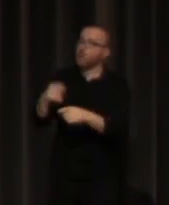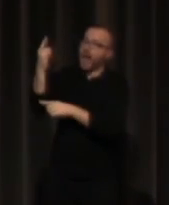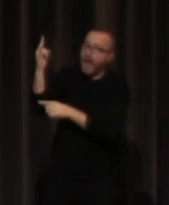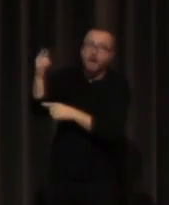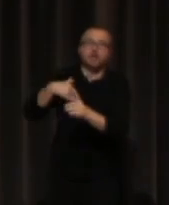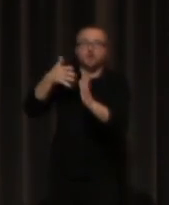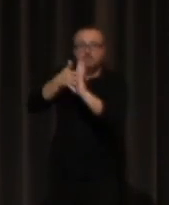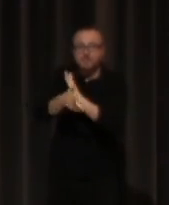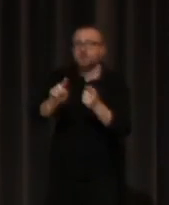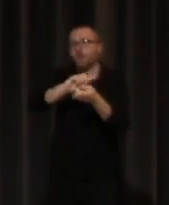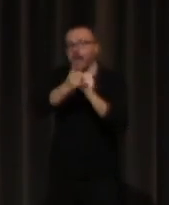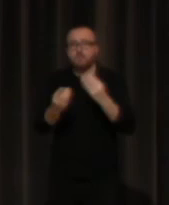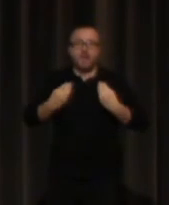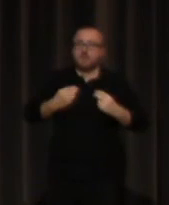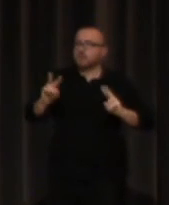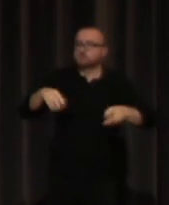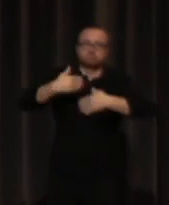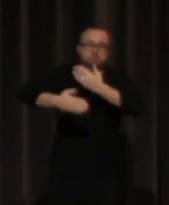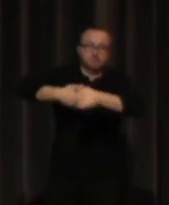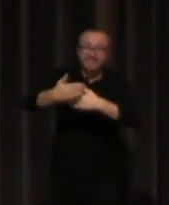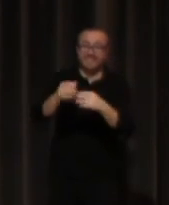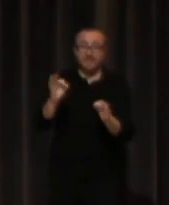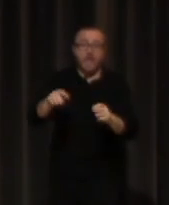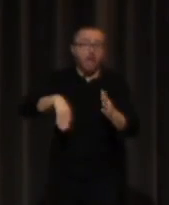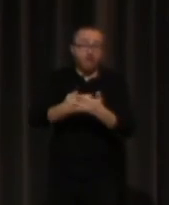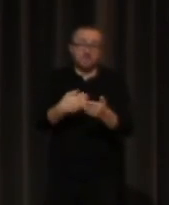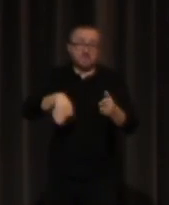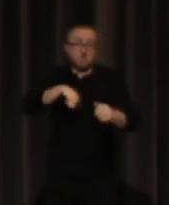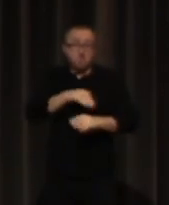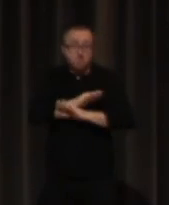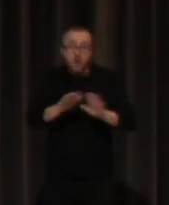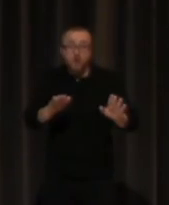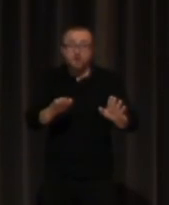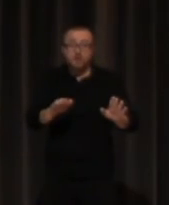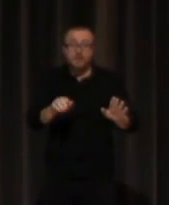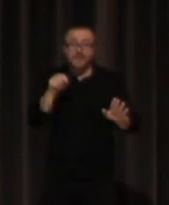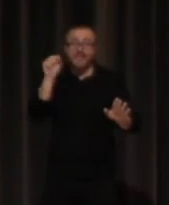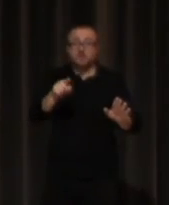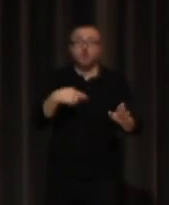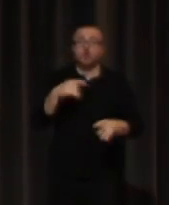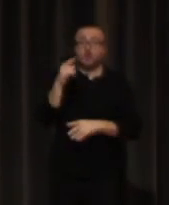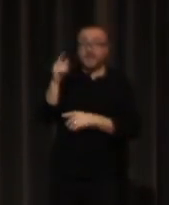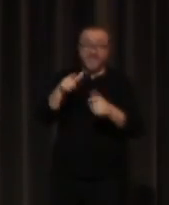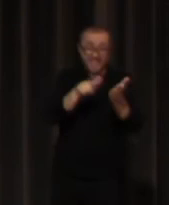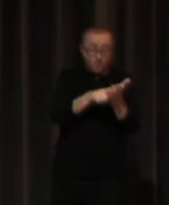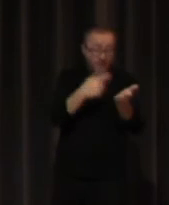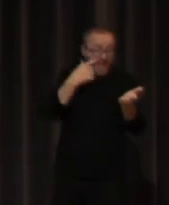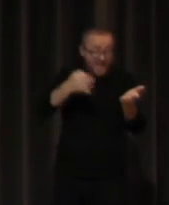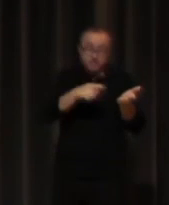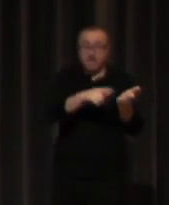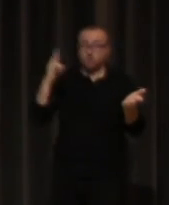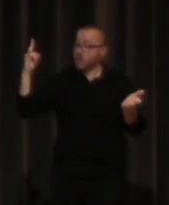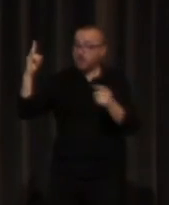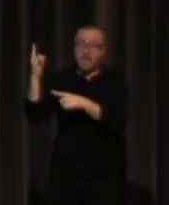creix allà, que viu, que es desenvolupa, que mor, tanmateix no és un arbre. Perquè la llengua no